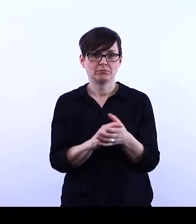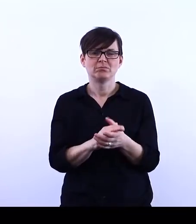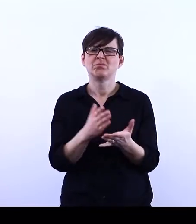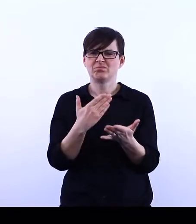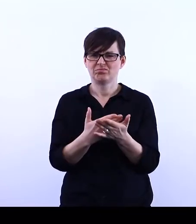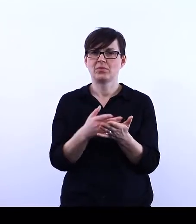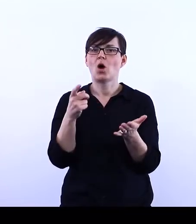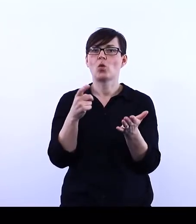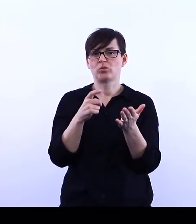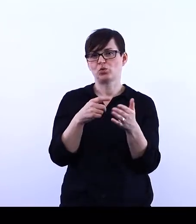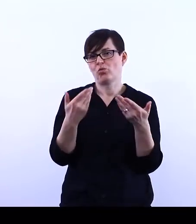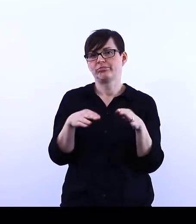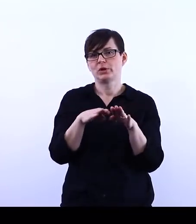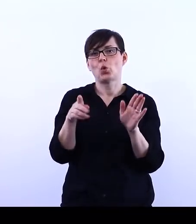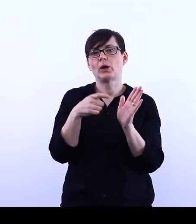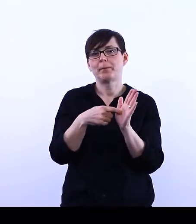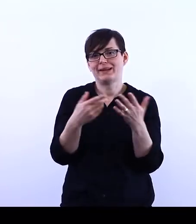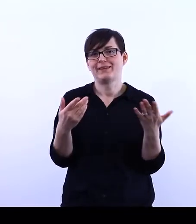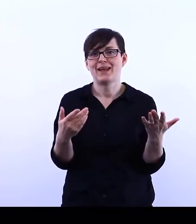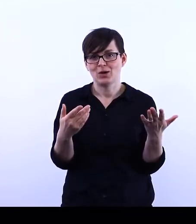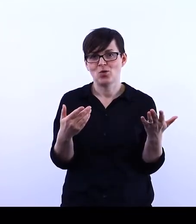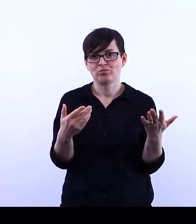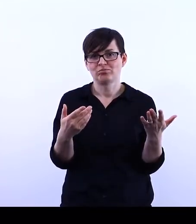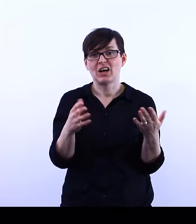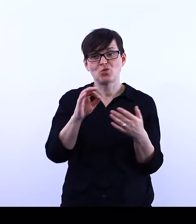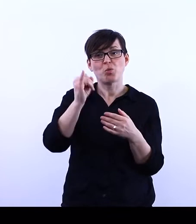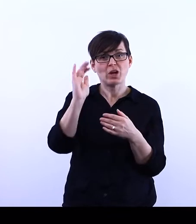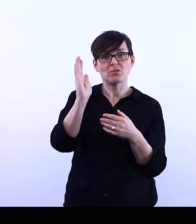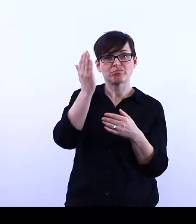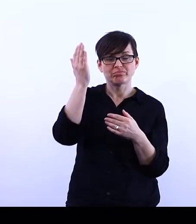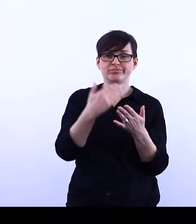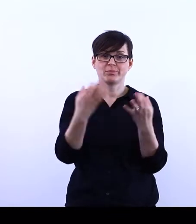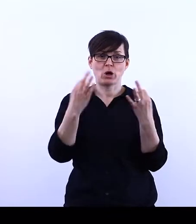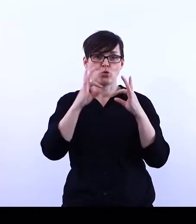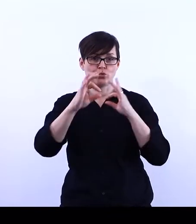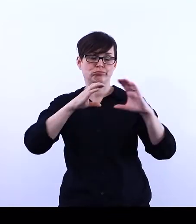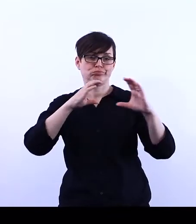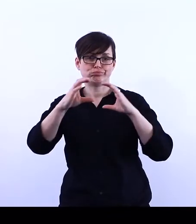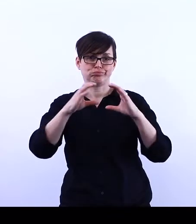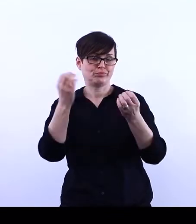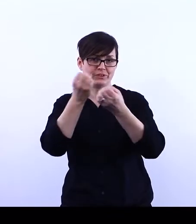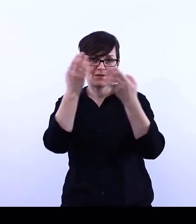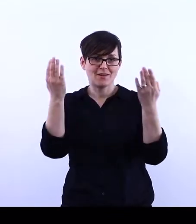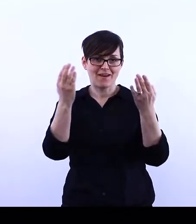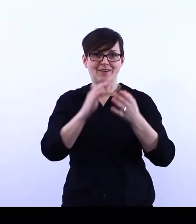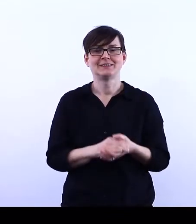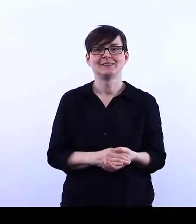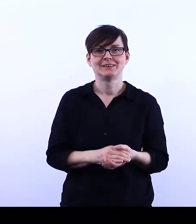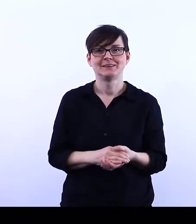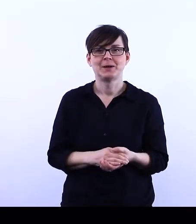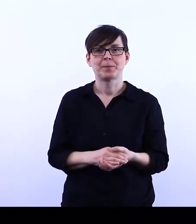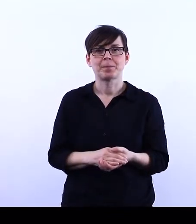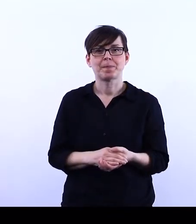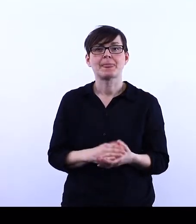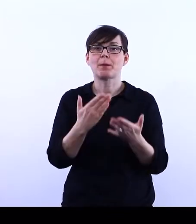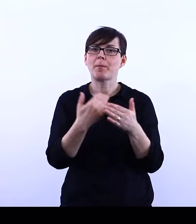für so ein, oder ein Gelingensfaktor für so ein Projekt. Und gleichzeitig ist es natürlich auch so, dass es bestimmte Prozesse, die es